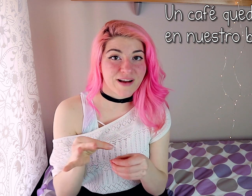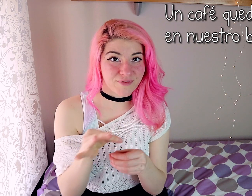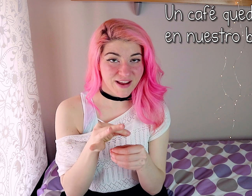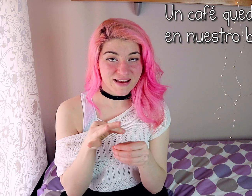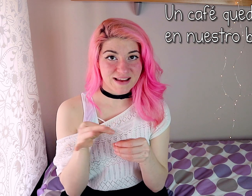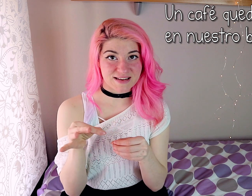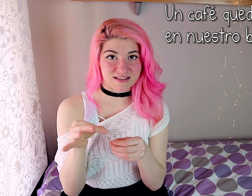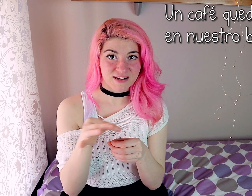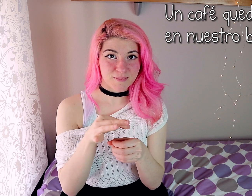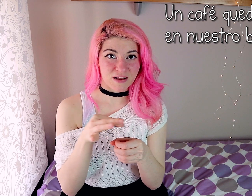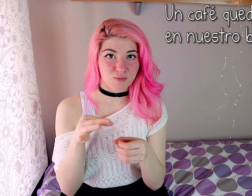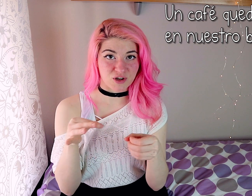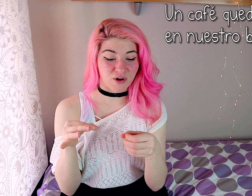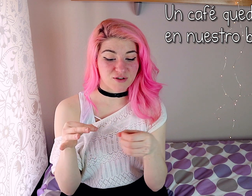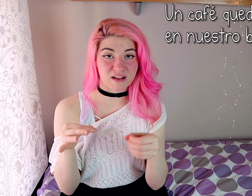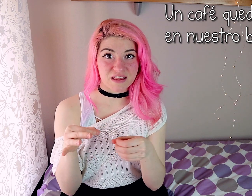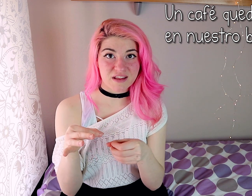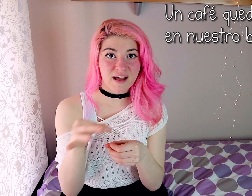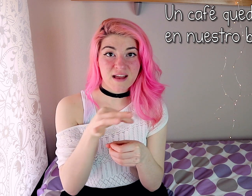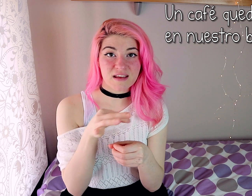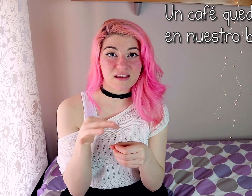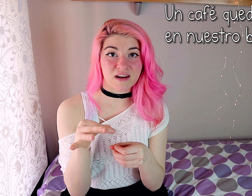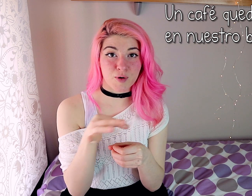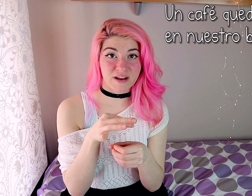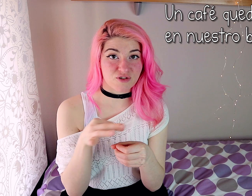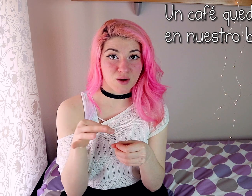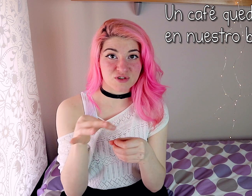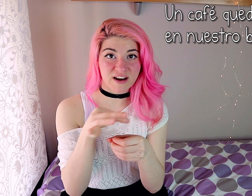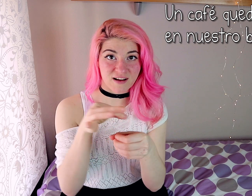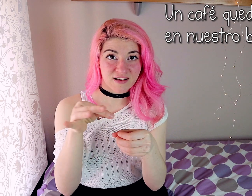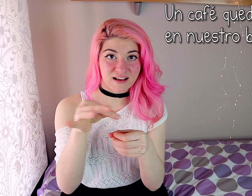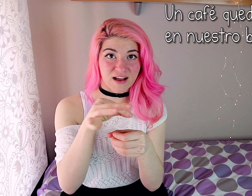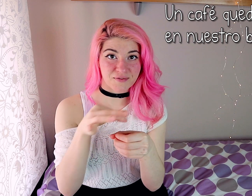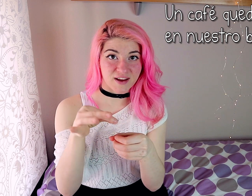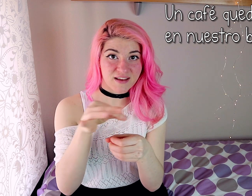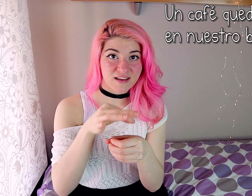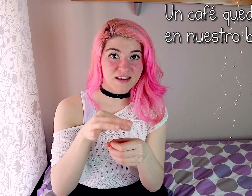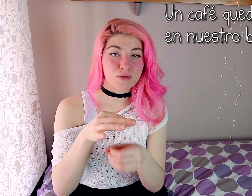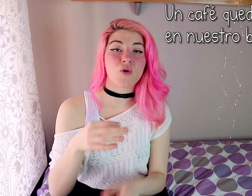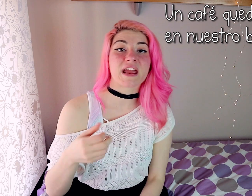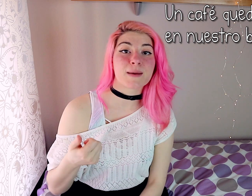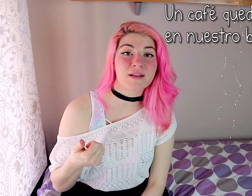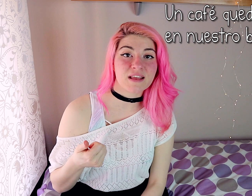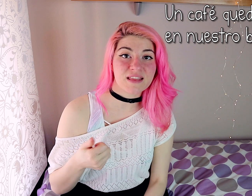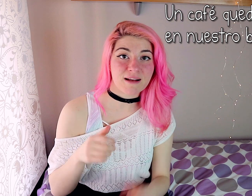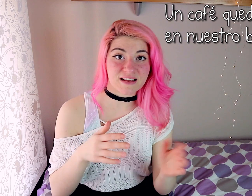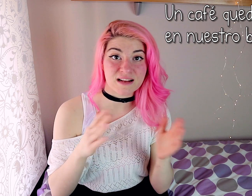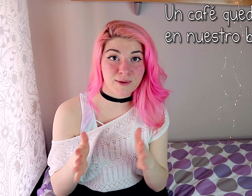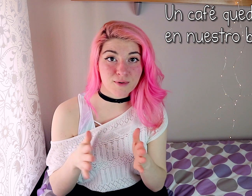café es así, ¿vale? Como si cogierais una tacita y removirais con la cuchara. Café. Y luego queda pendiente, ¿vale? Que es el verbo,